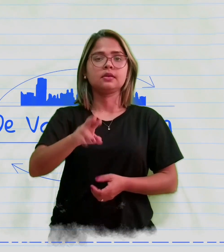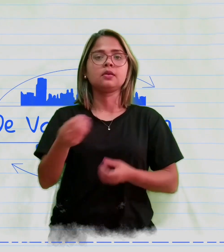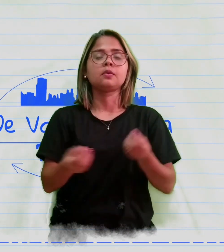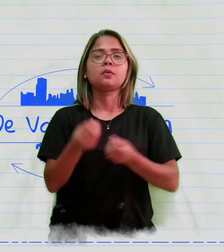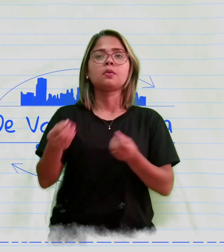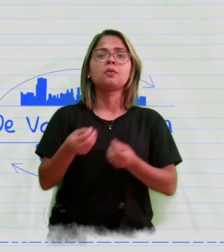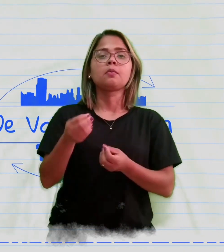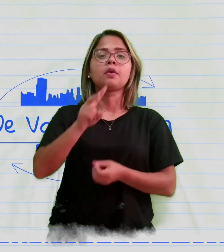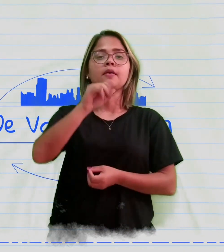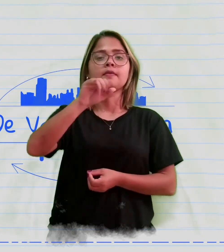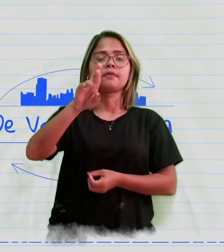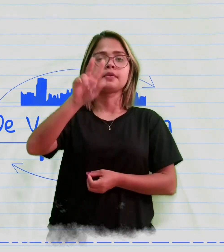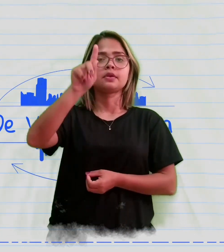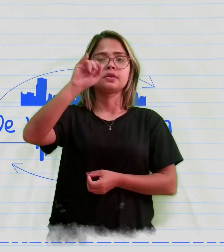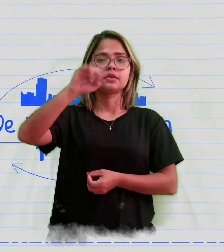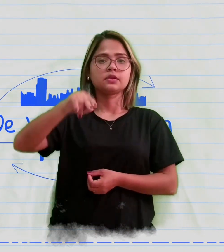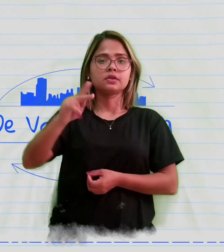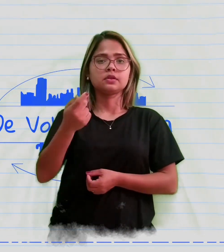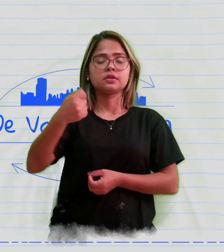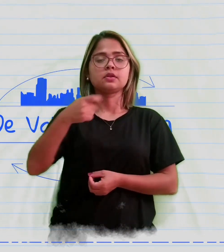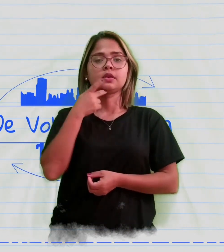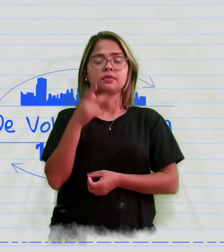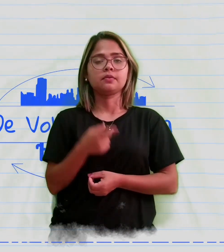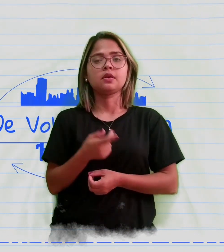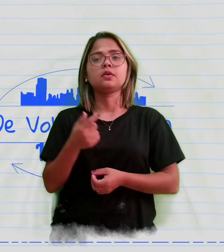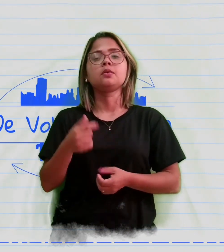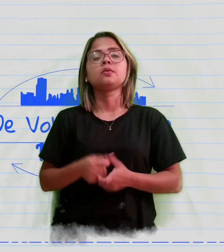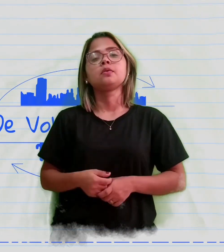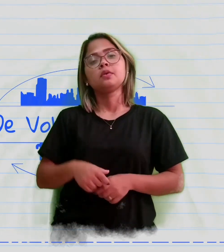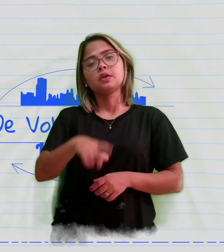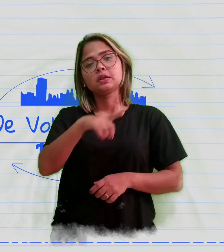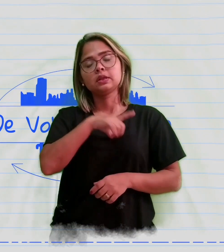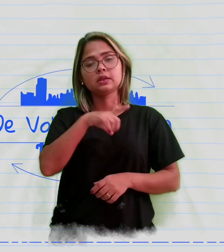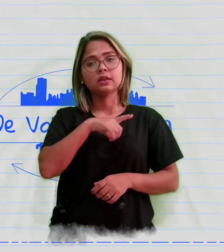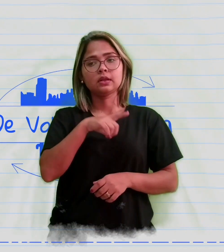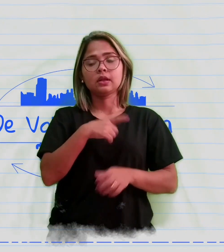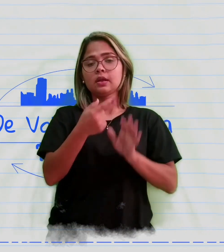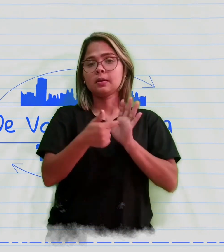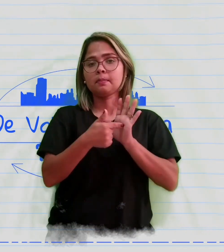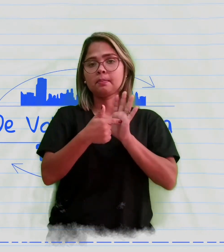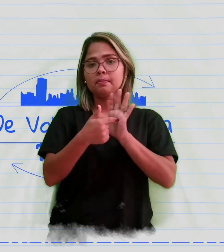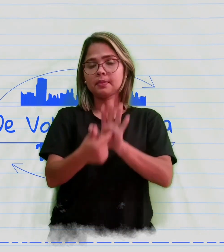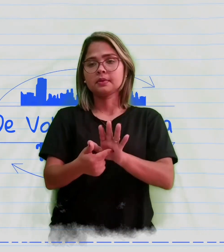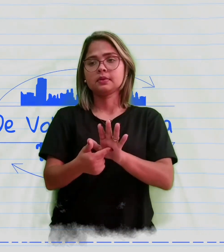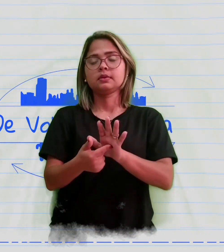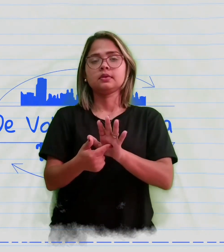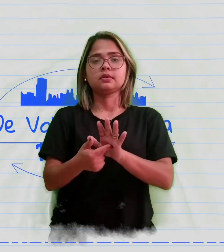como a Virginia já falou, né, eu fiz parte da radionovela na concepção da trilha sonora, efeitos sonoros no geral. Também fiz a Júlia, que no